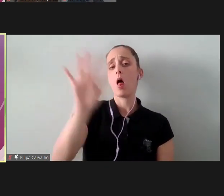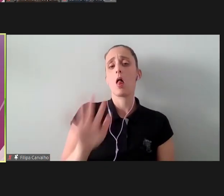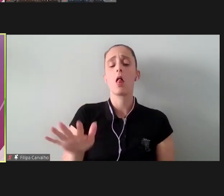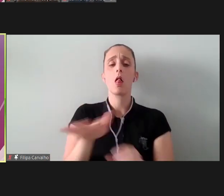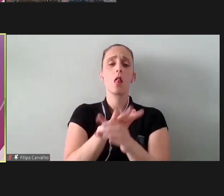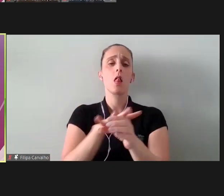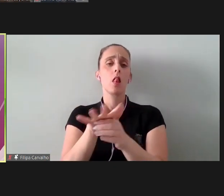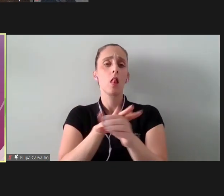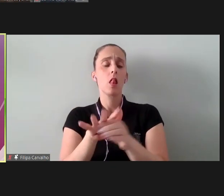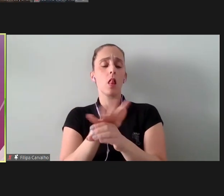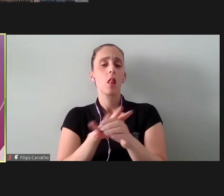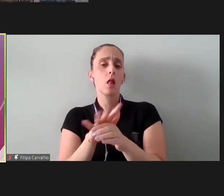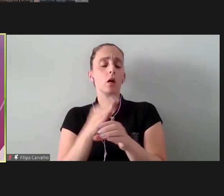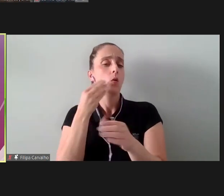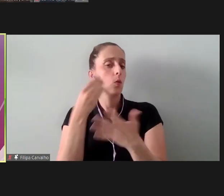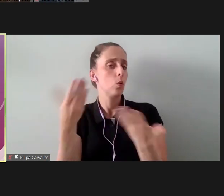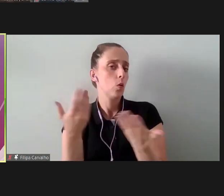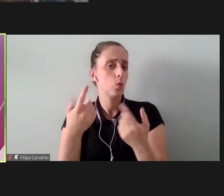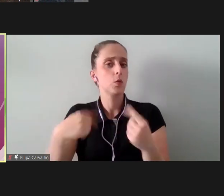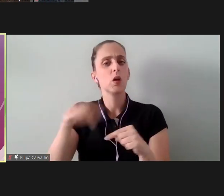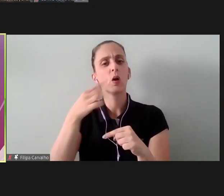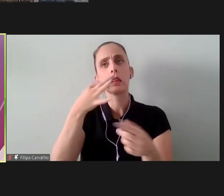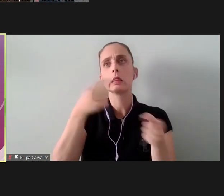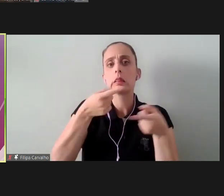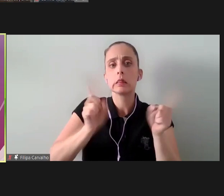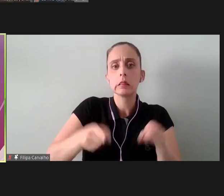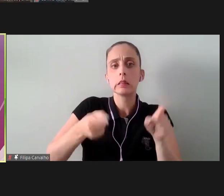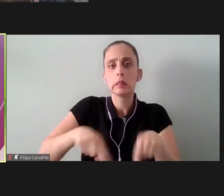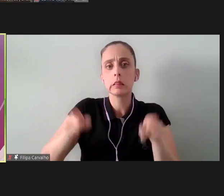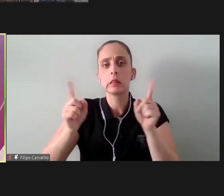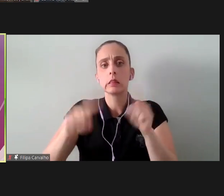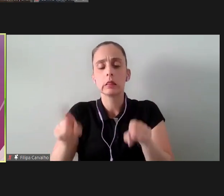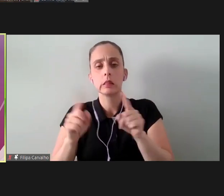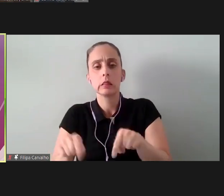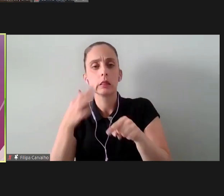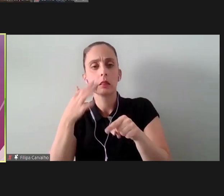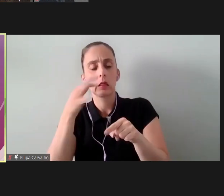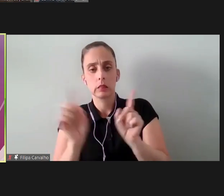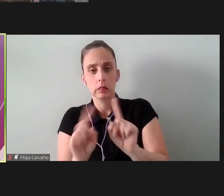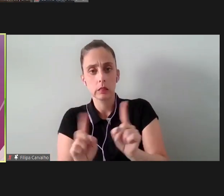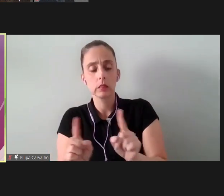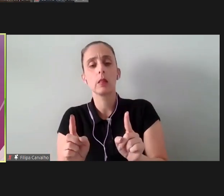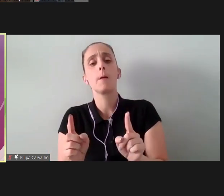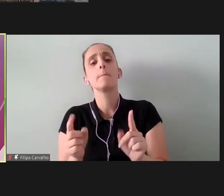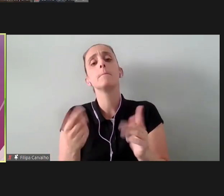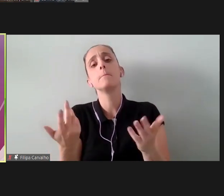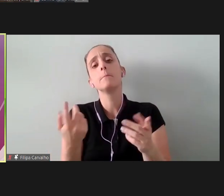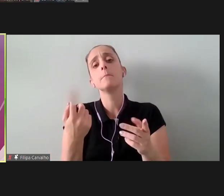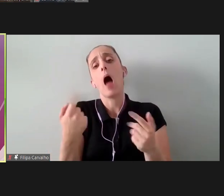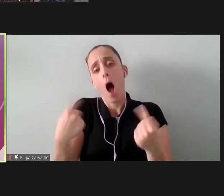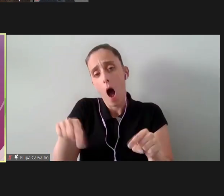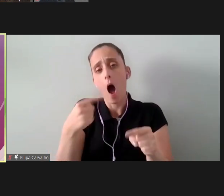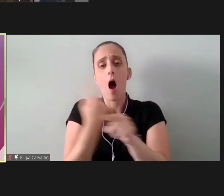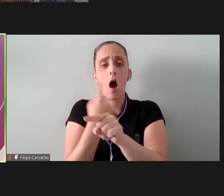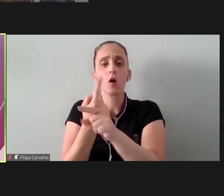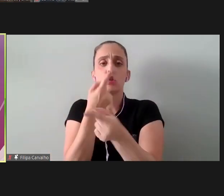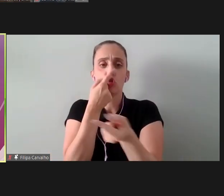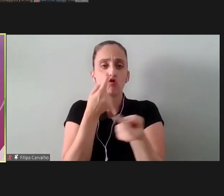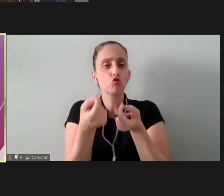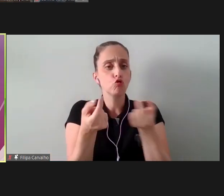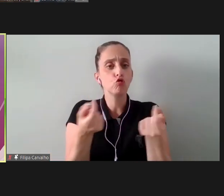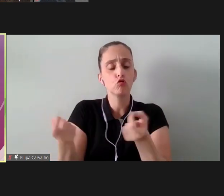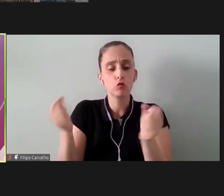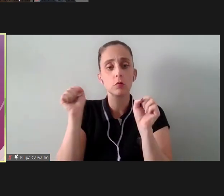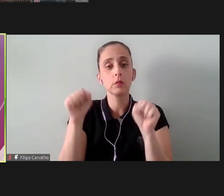dizer, para tentar não replicar aqui o que foi dito, porque há necessariamente dimensões comuns, eu